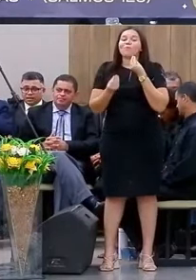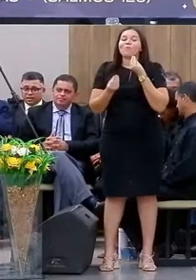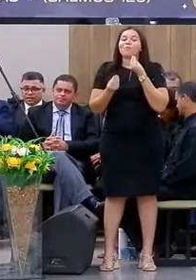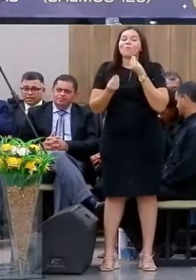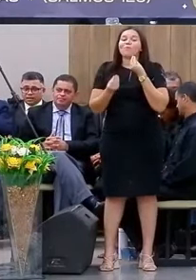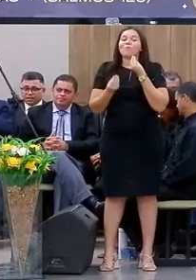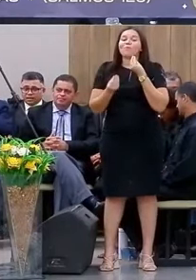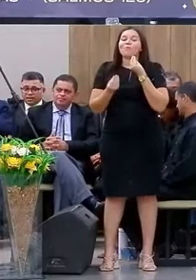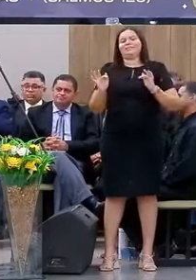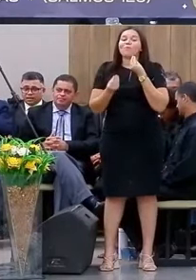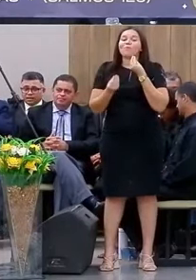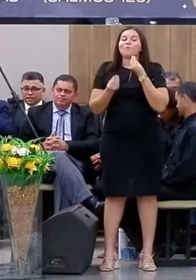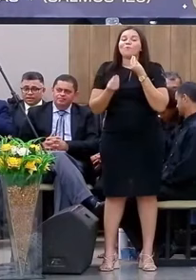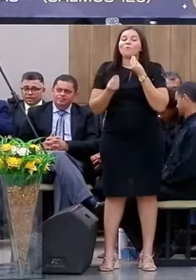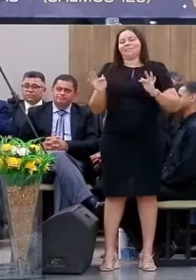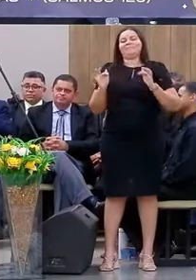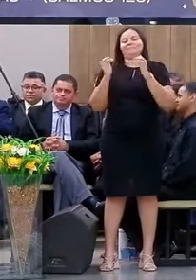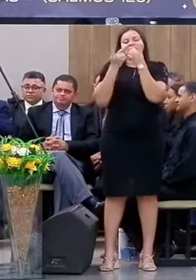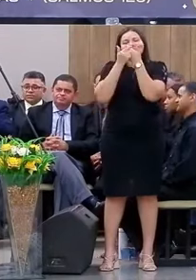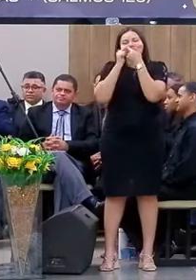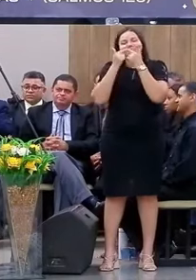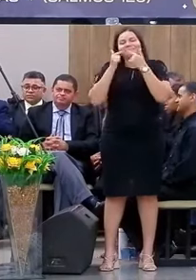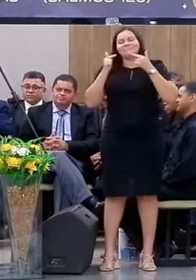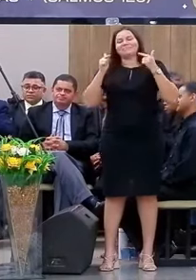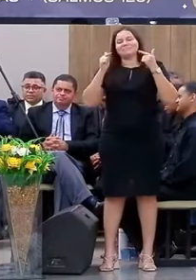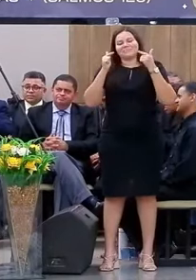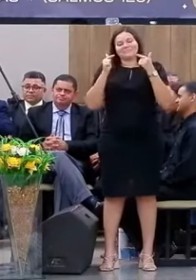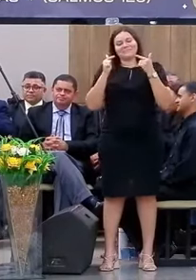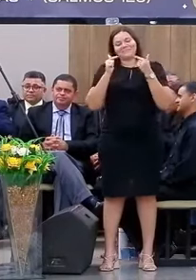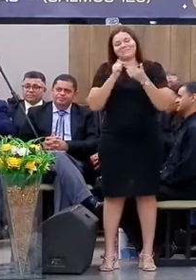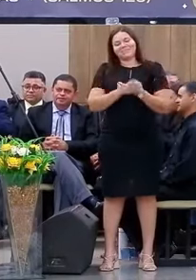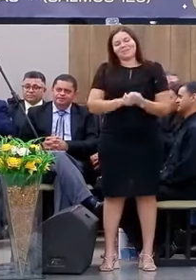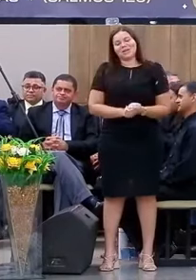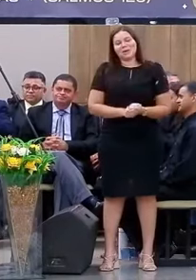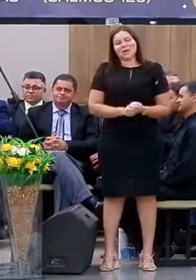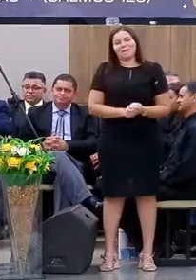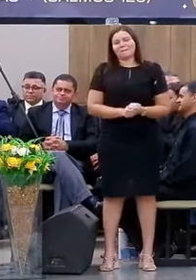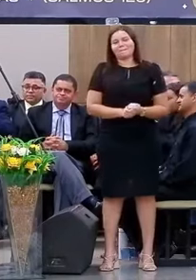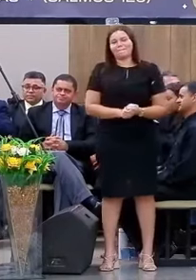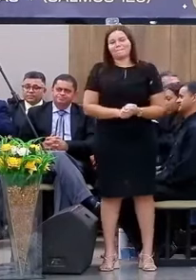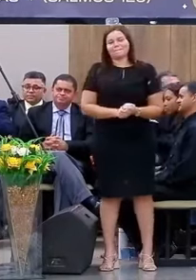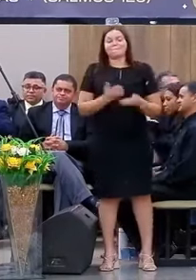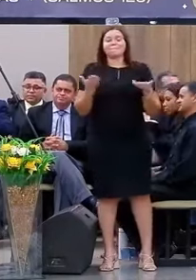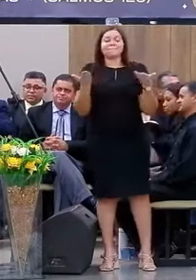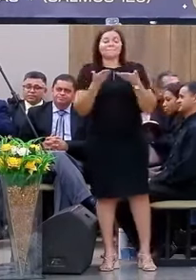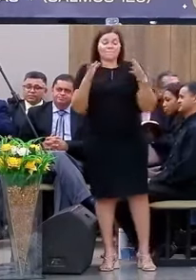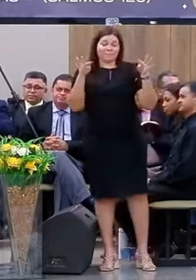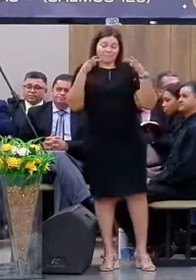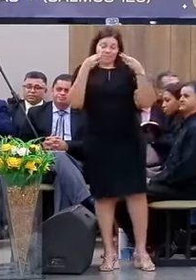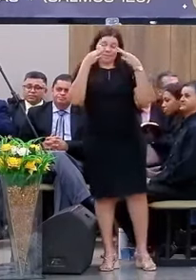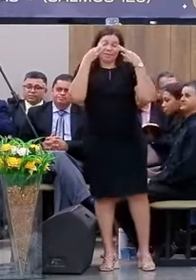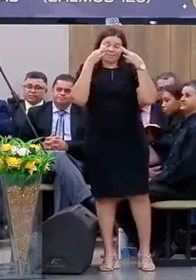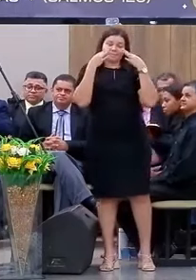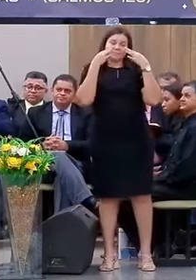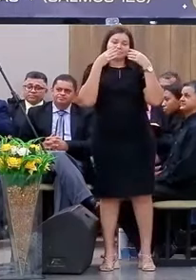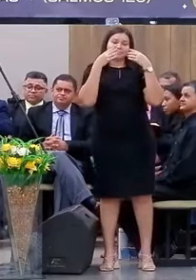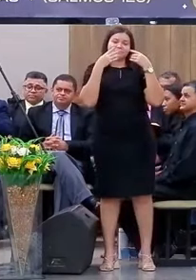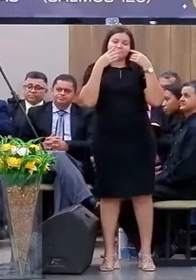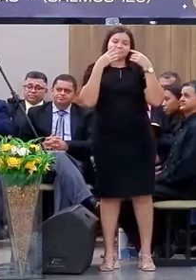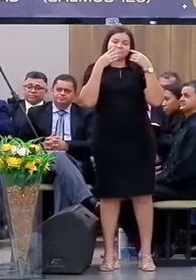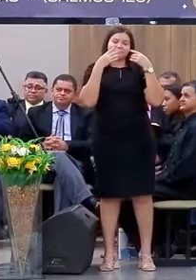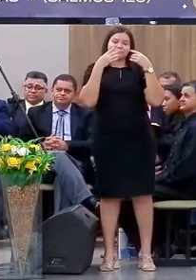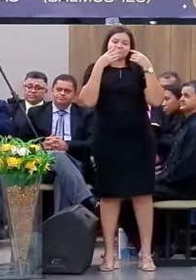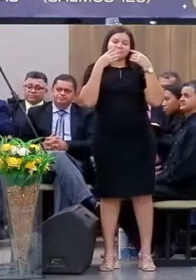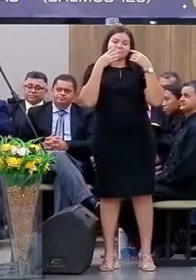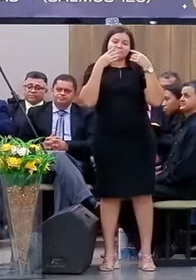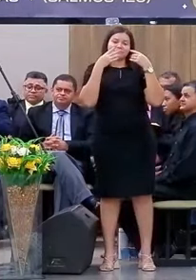foi que eles saíram? Com a boca? Com a boca? Cheia de riso. Agora preste bem atenção. Cheia de